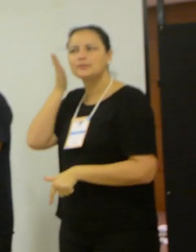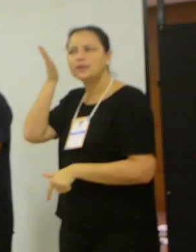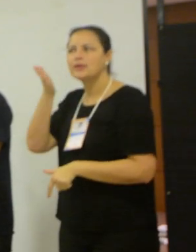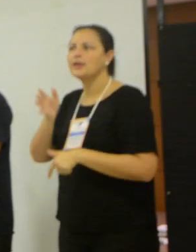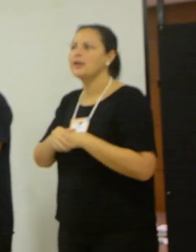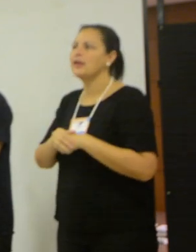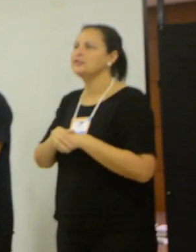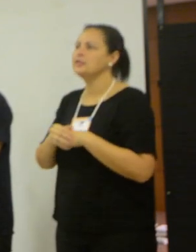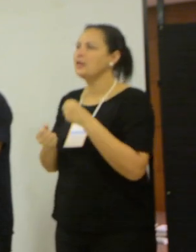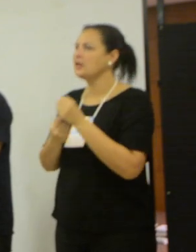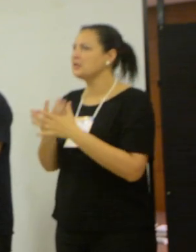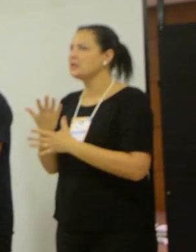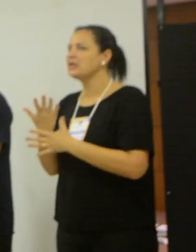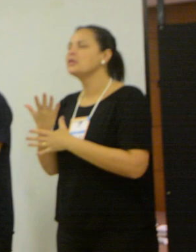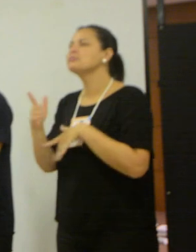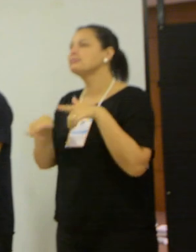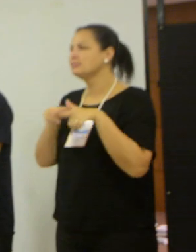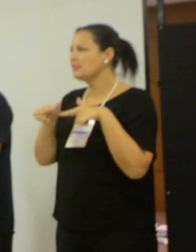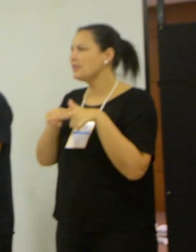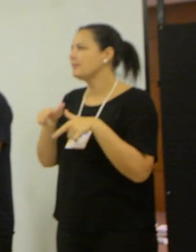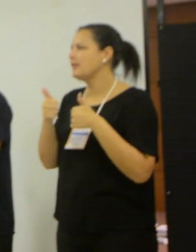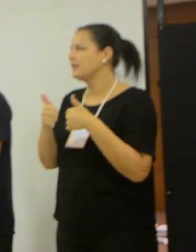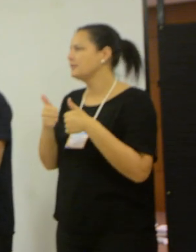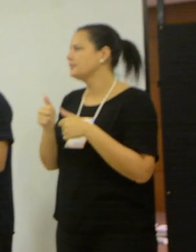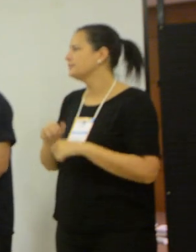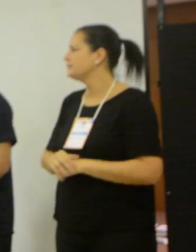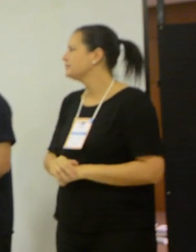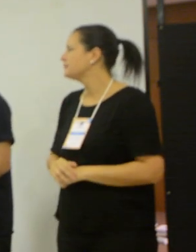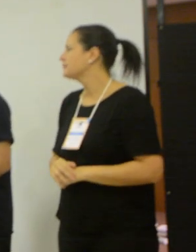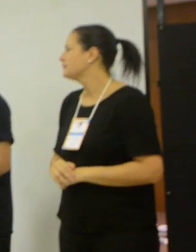oficinas, elaborando esse trabalho. Tá?